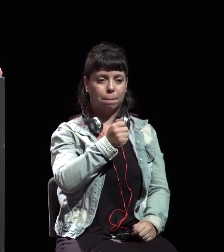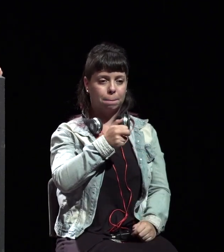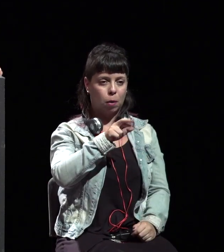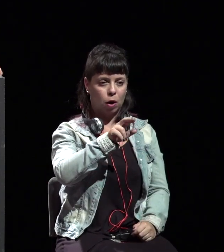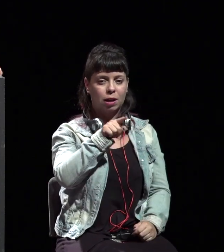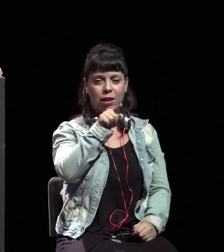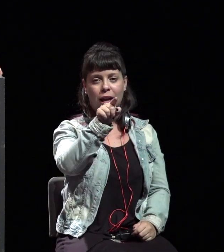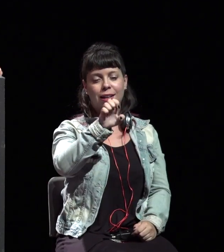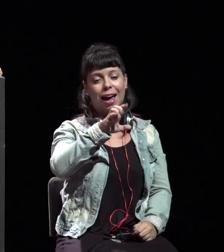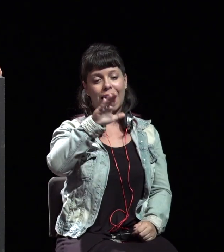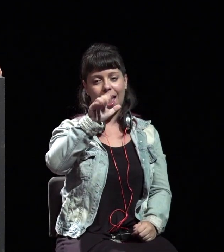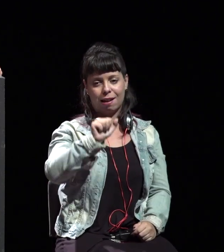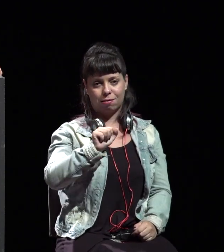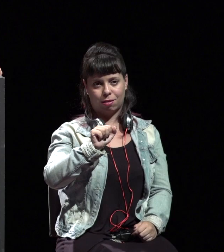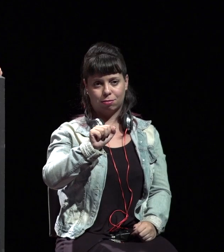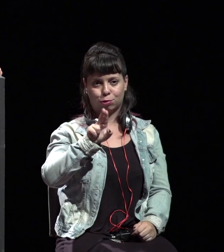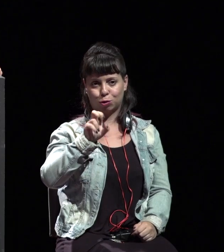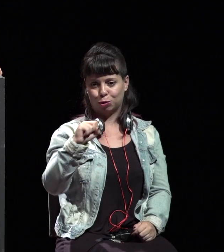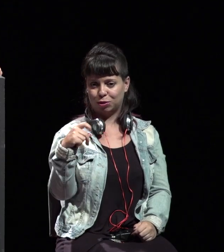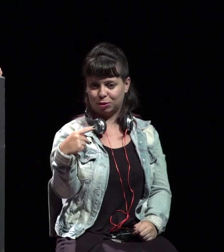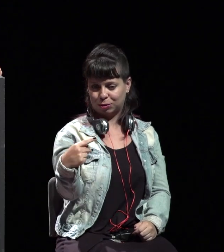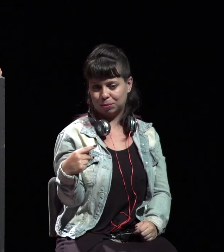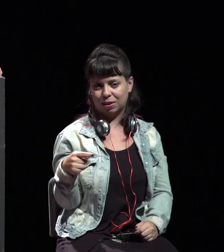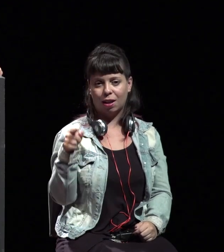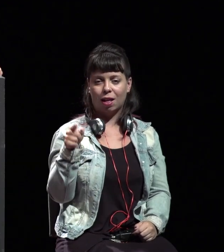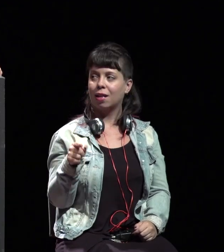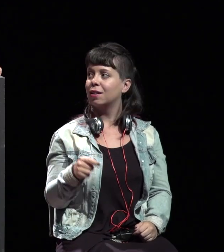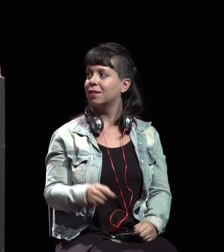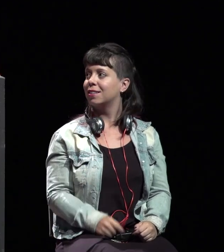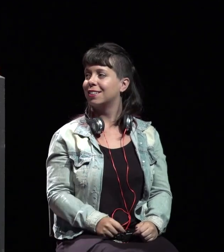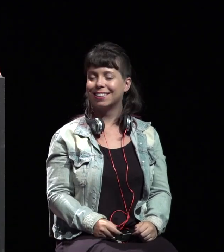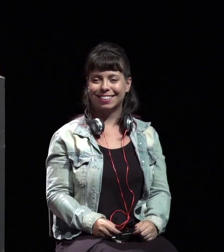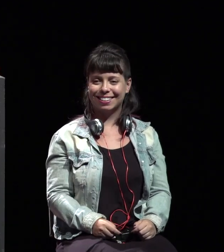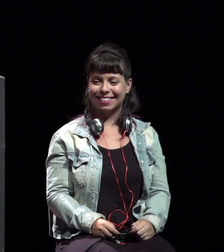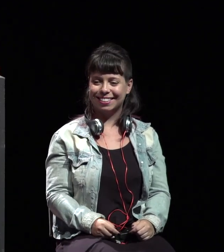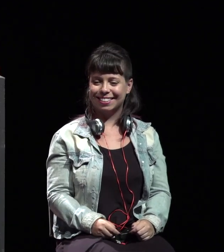Comunicações e Artes da Universidade de São Paulo. Foi coordenadora